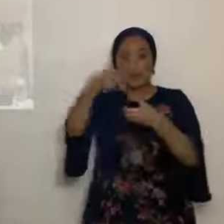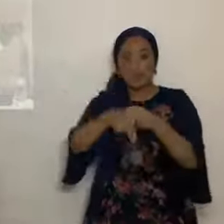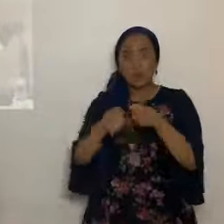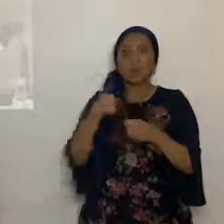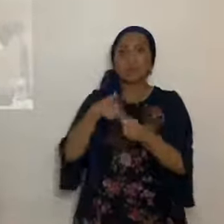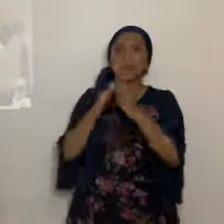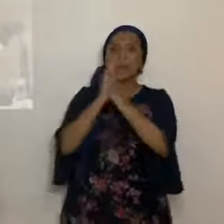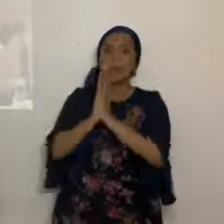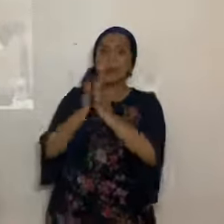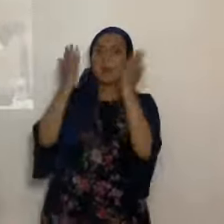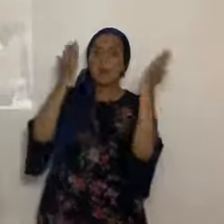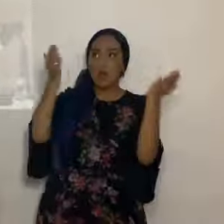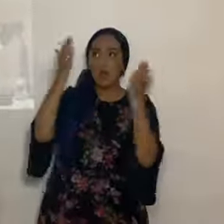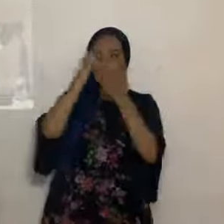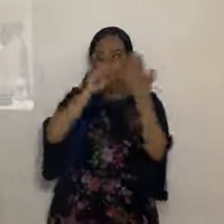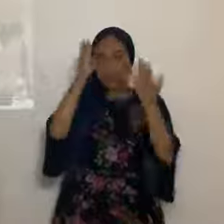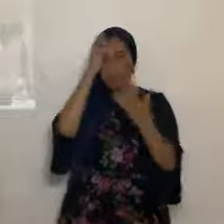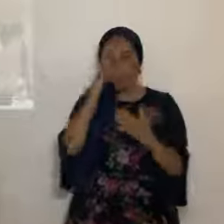clamamos Abba, Padre.